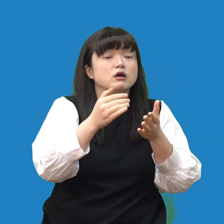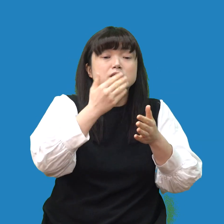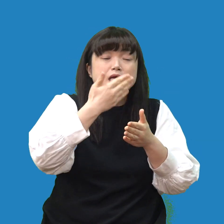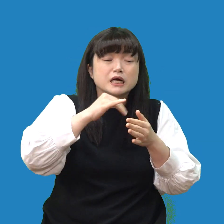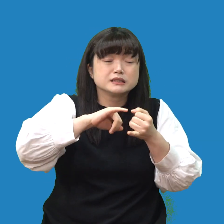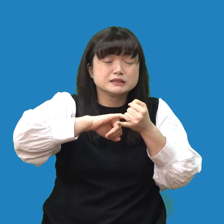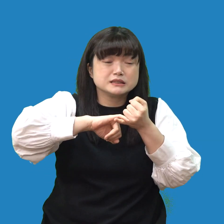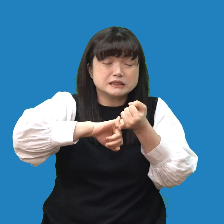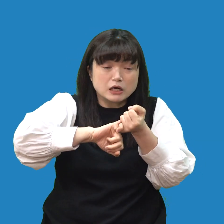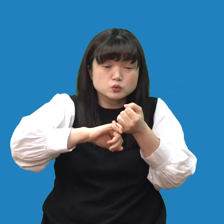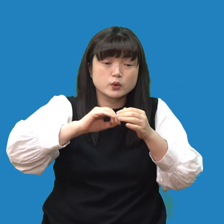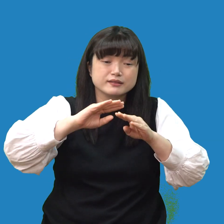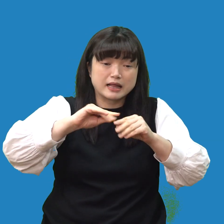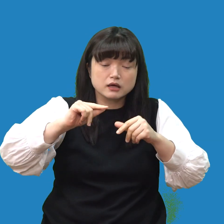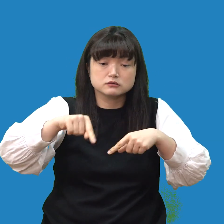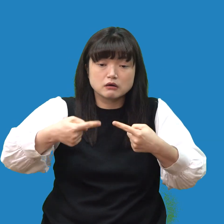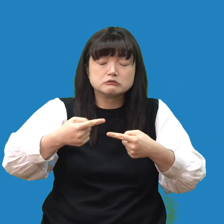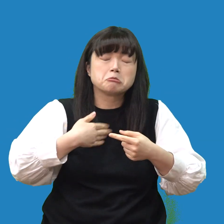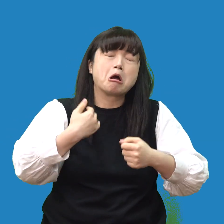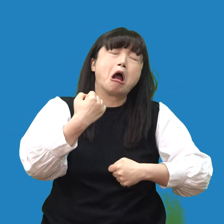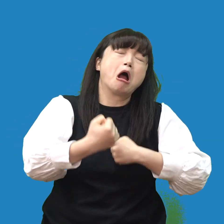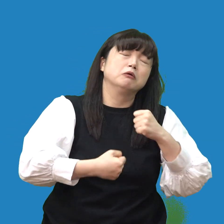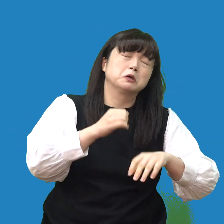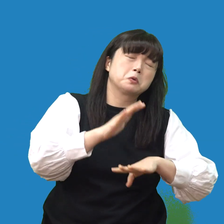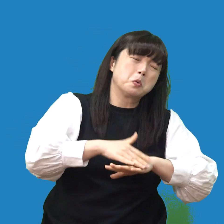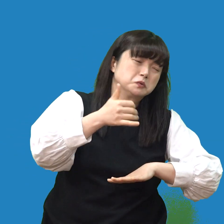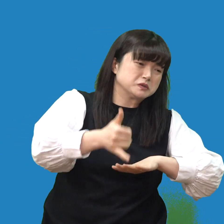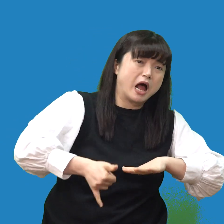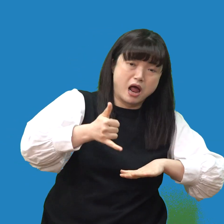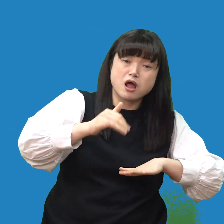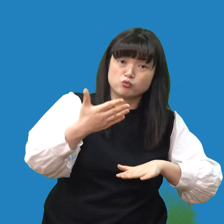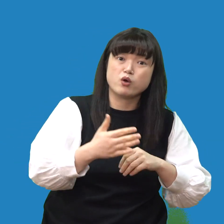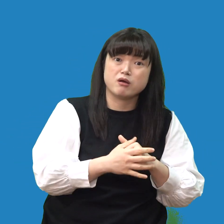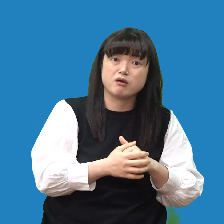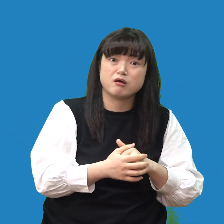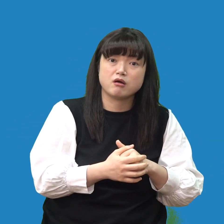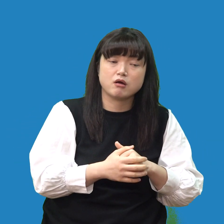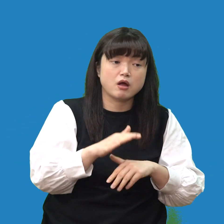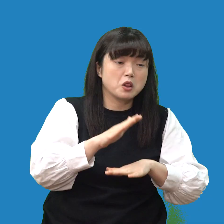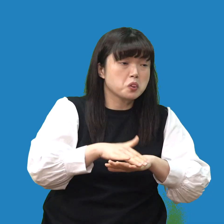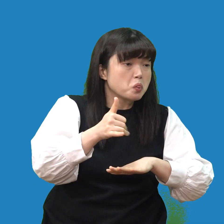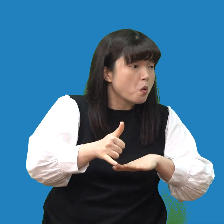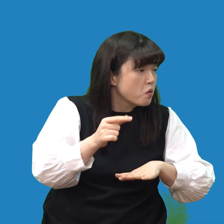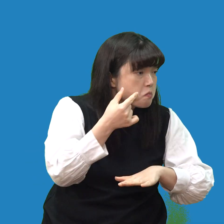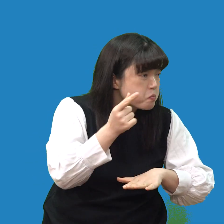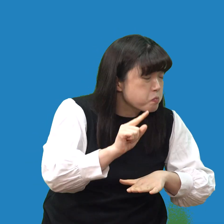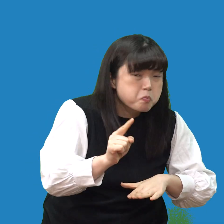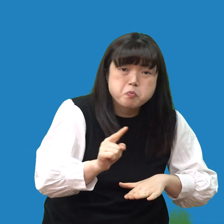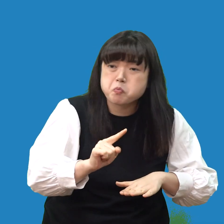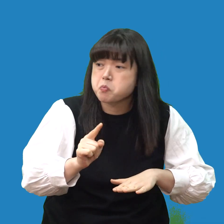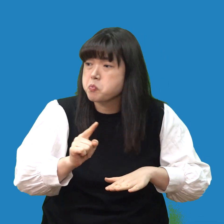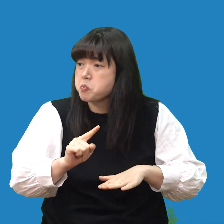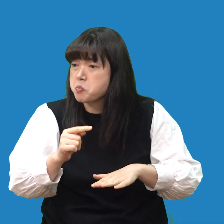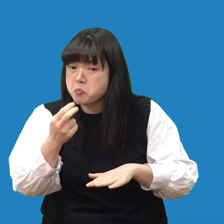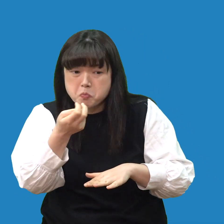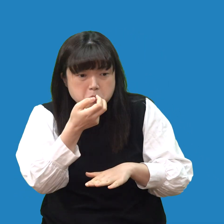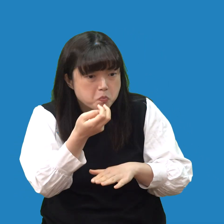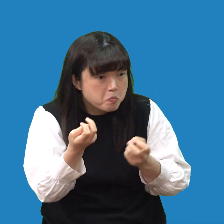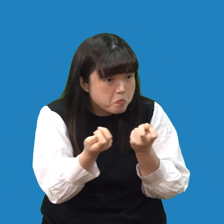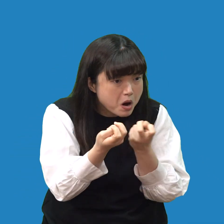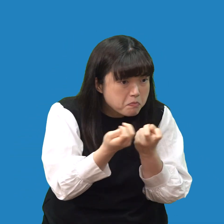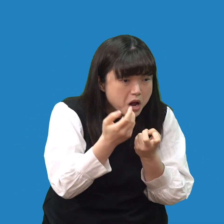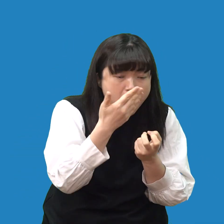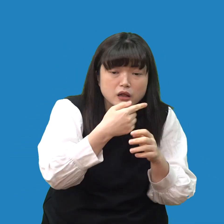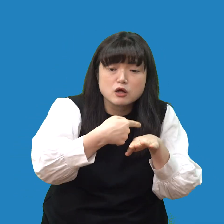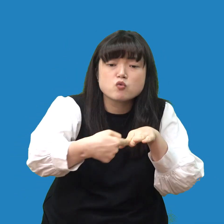땅에 들어가서는 이제는 자기들이 농사를 지어야 합니다. 근데 농사를 어떻게 지을지 그 노하우는 다